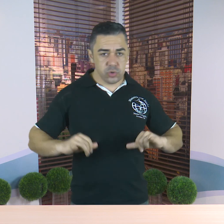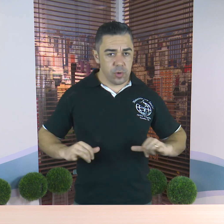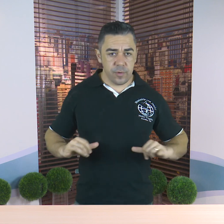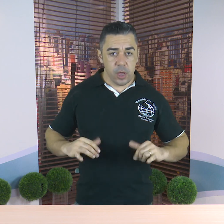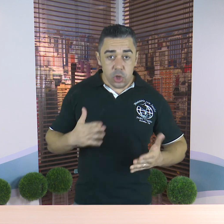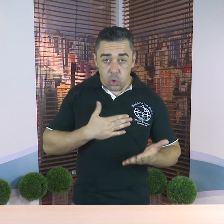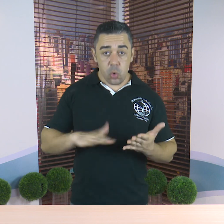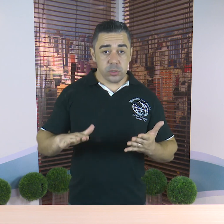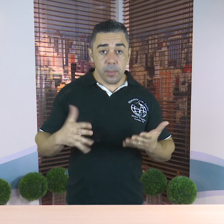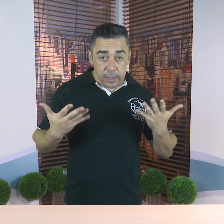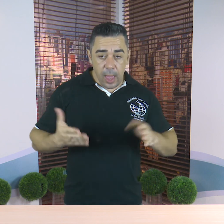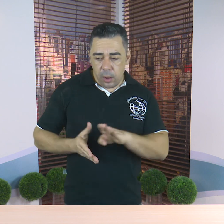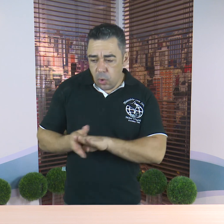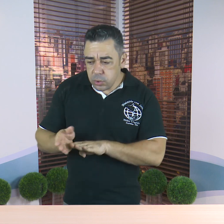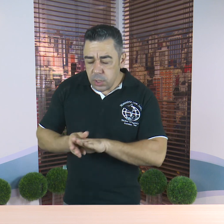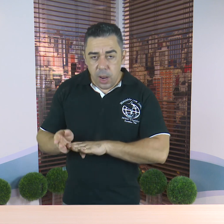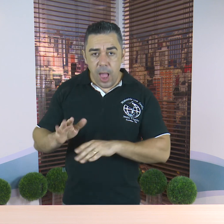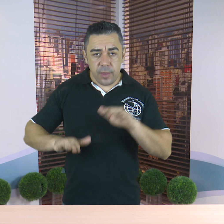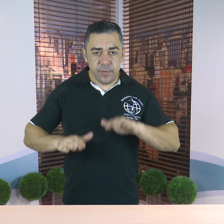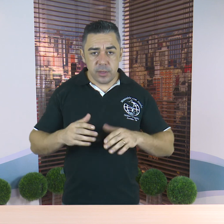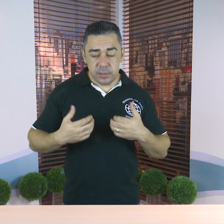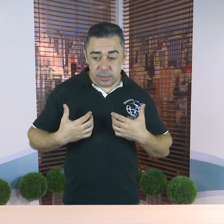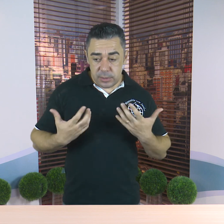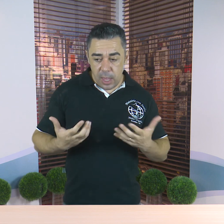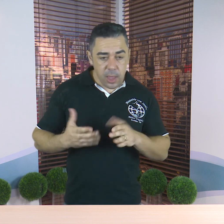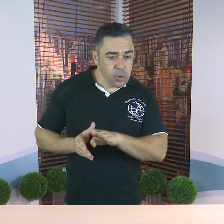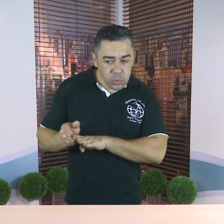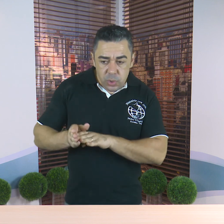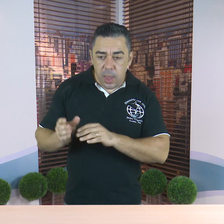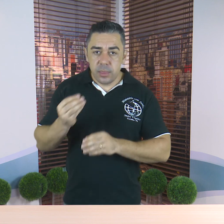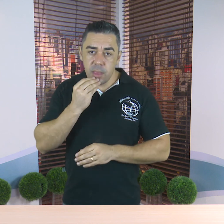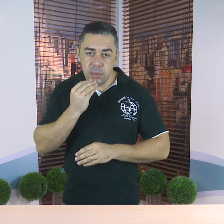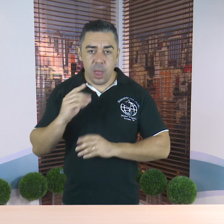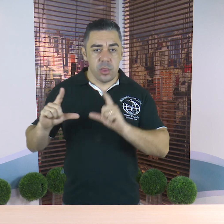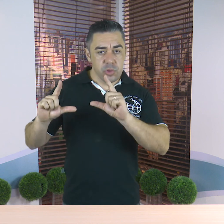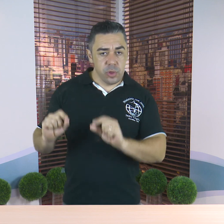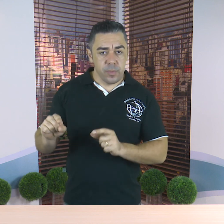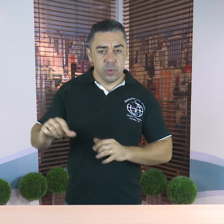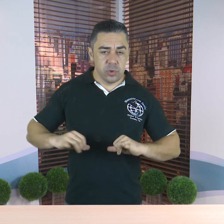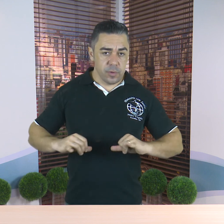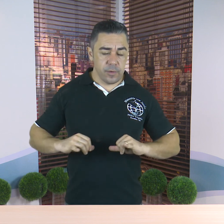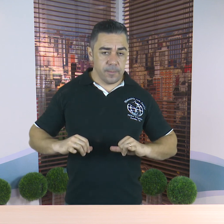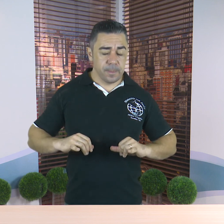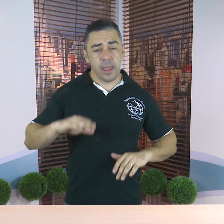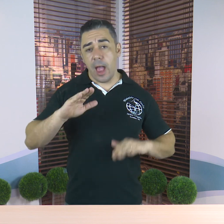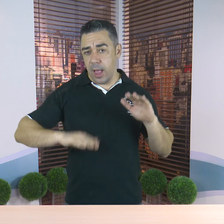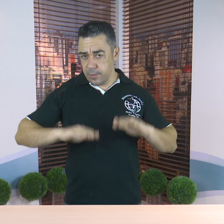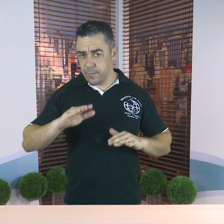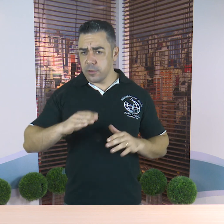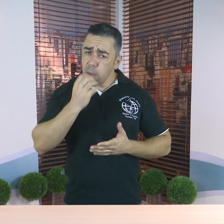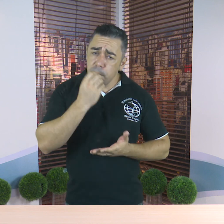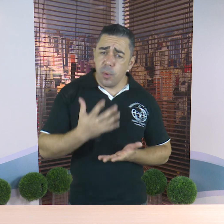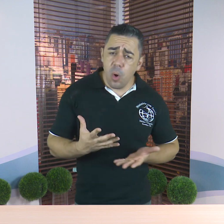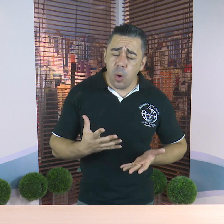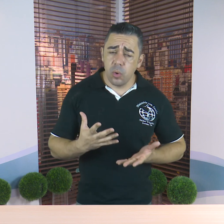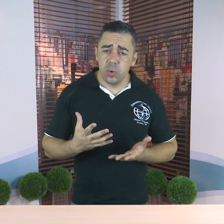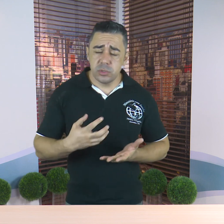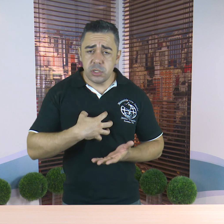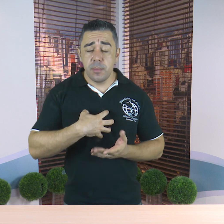modo, nossos instintos buscam prevenir e aliviar o sofrimento. Sem dúvida, é um bom impulso. Mas,